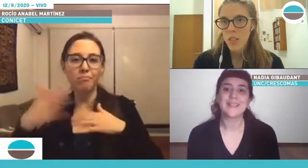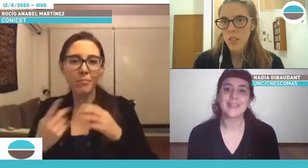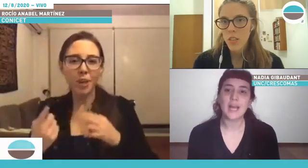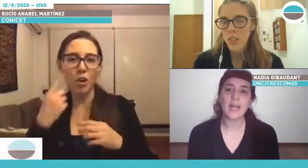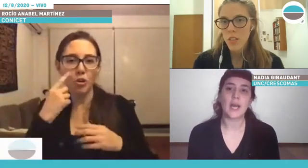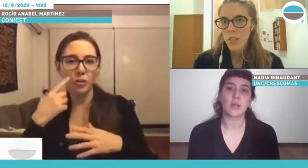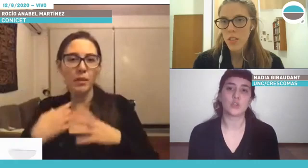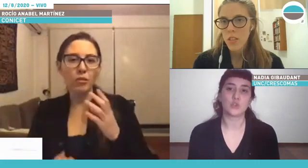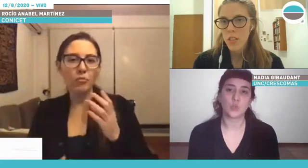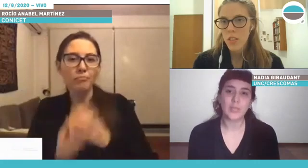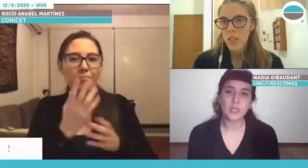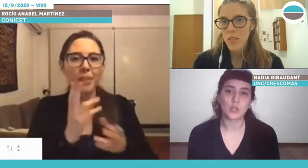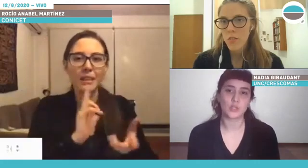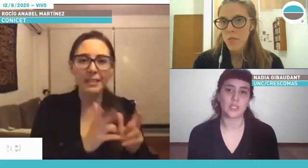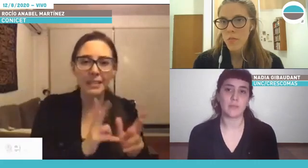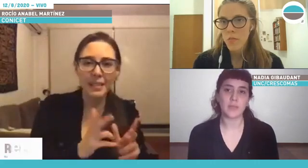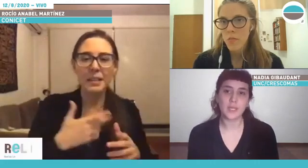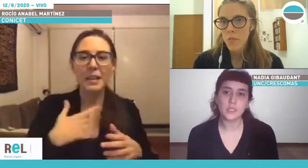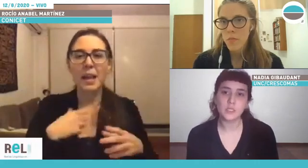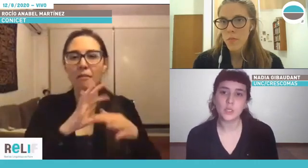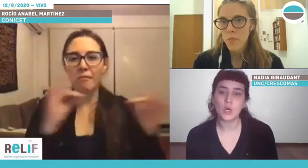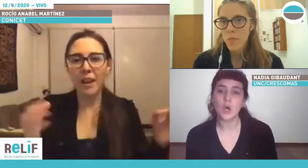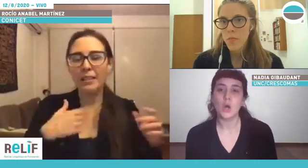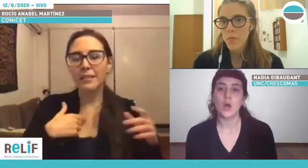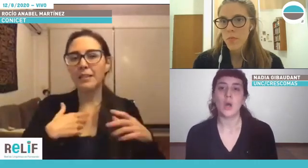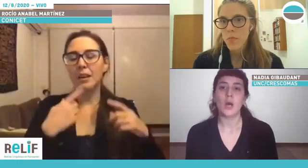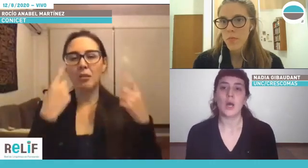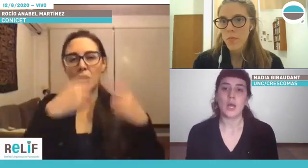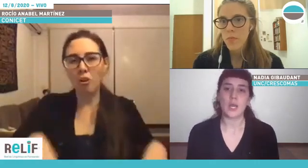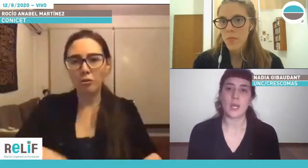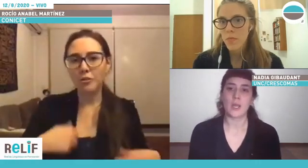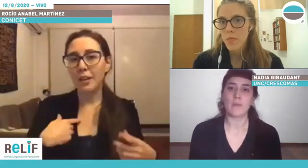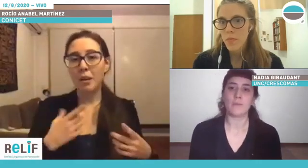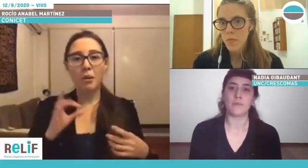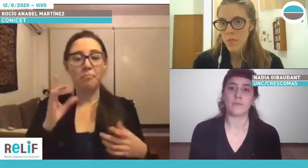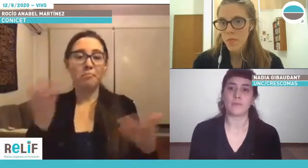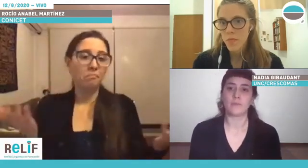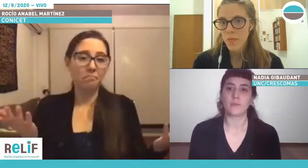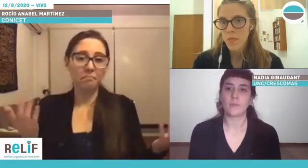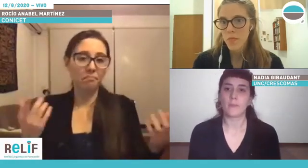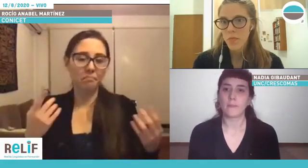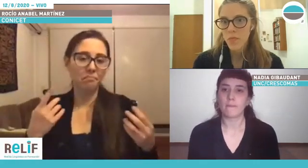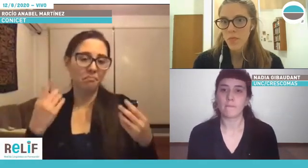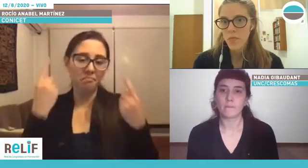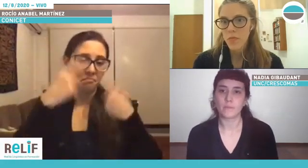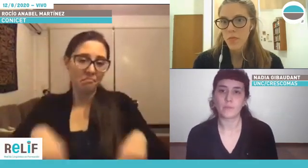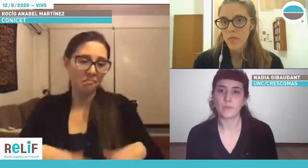a pensar, a construir conocimiento,